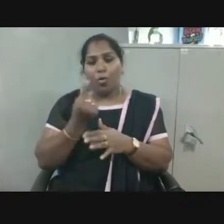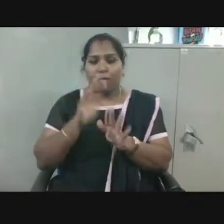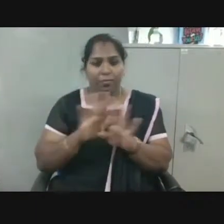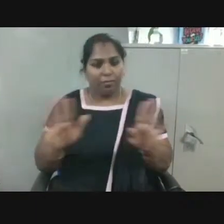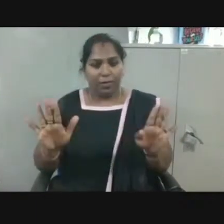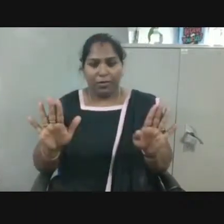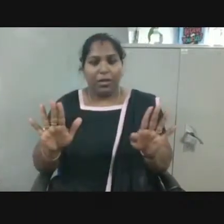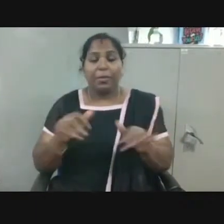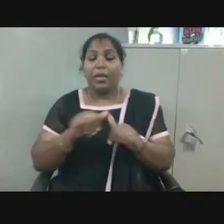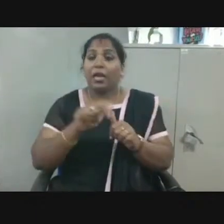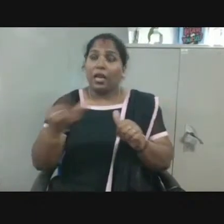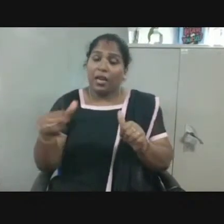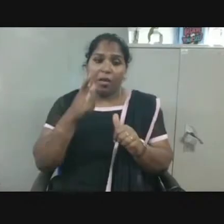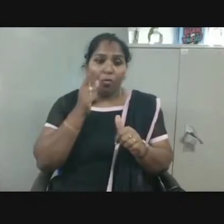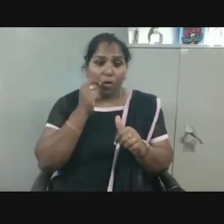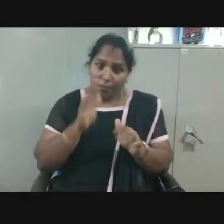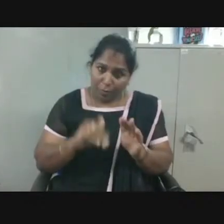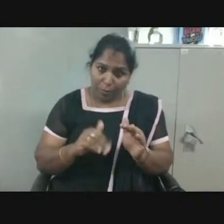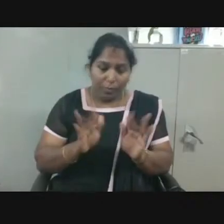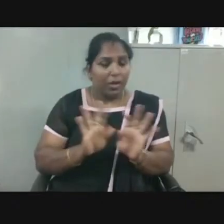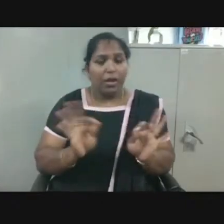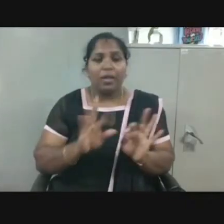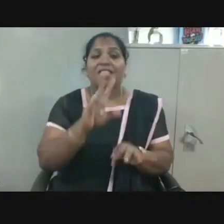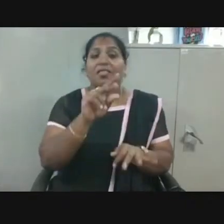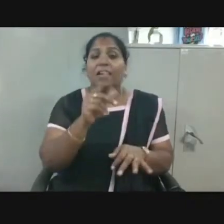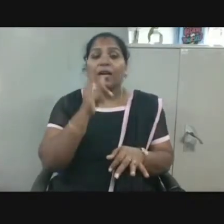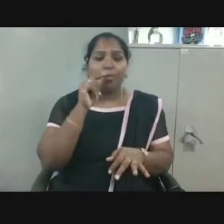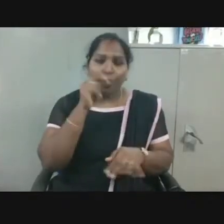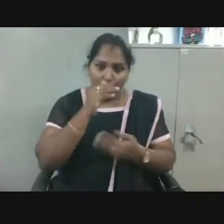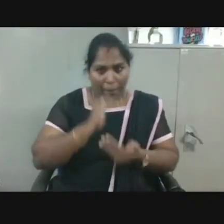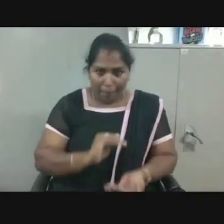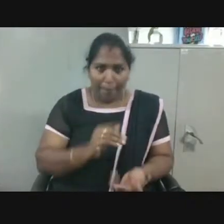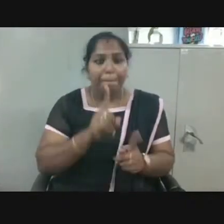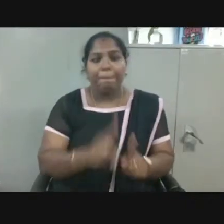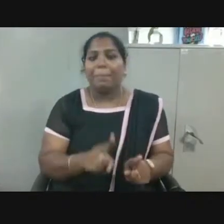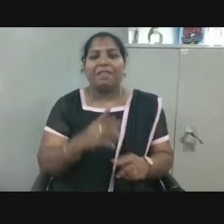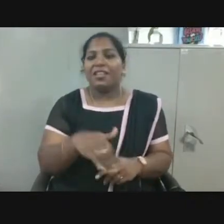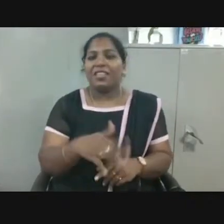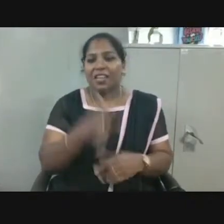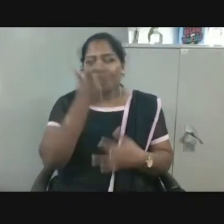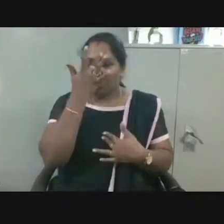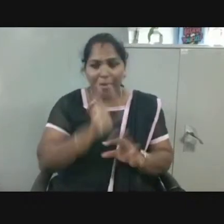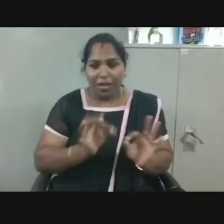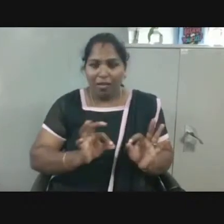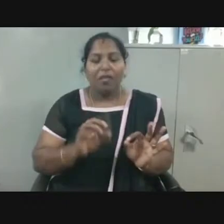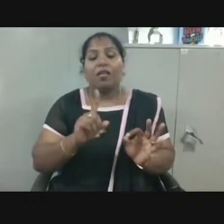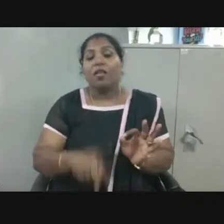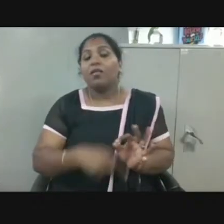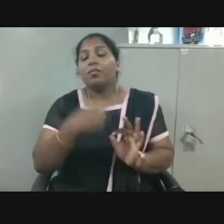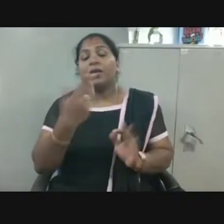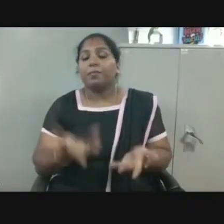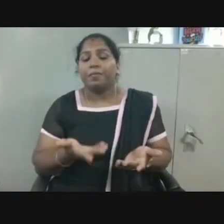ആൺകുട്ടികൾക്കും ബാധിക്കണമെന്നില്ല. കാരണം നമ്മൾ കണ്ട 2ാമത്തെ കുട്ടി ആണാണ്, പക്ഷെ ആ കുട്ടിക്ക് വന്നിട്ടില്ല. എല്ലാ ആൺകുട്ടികൾക്ക് വരണം നിർബന്ധമൊന്നുമില്ല. 3ാമത്തെ